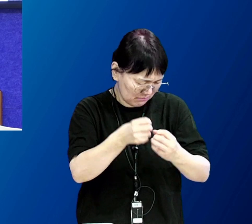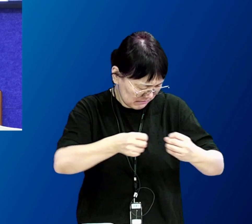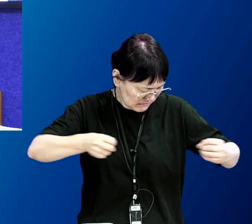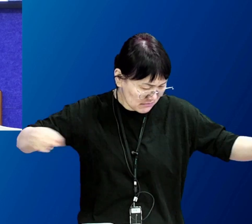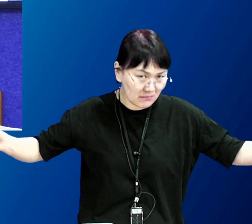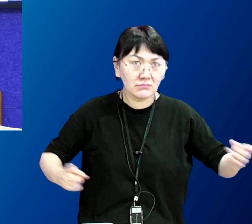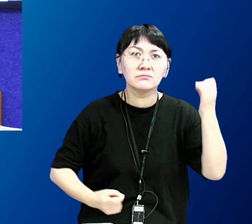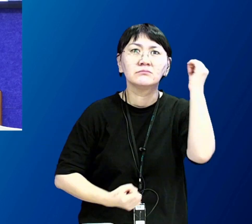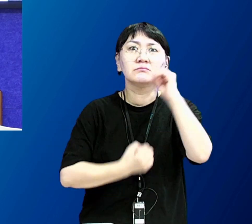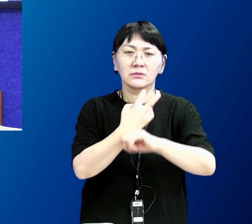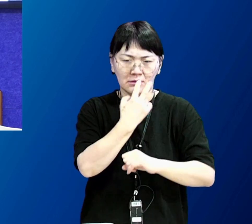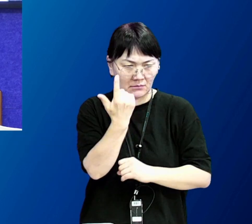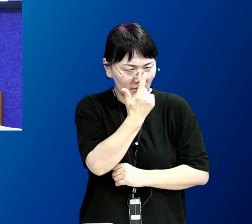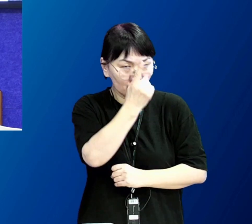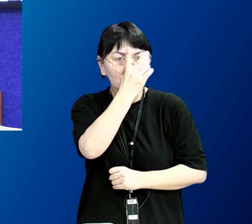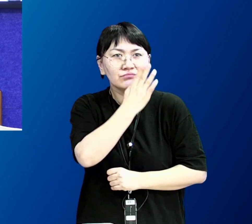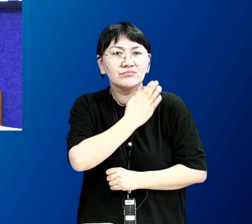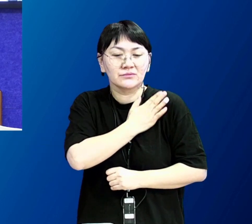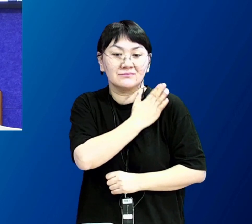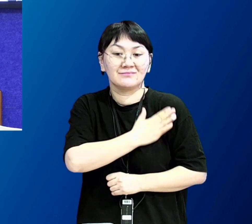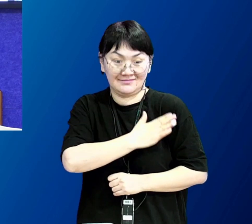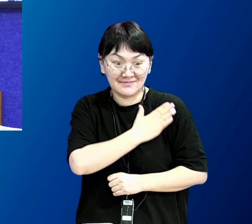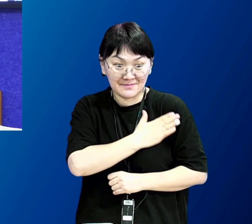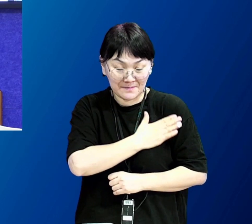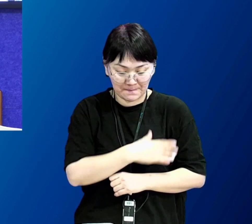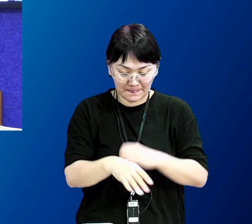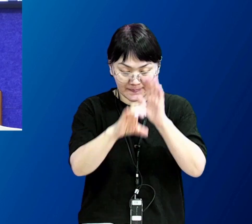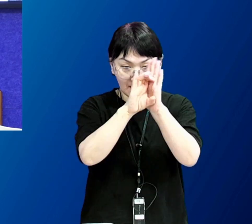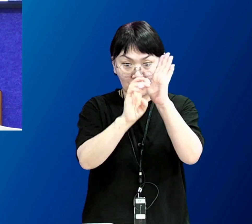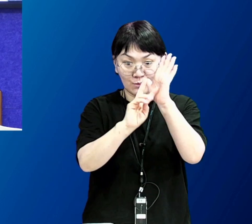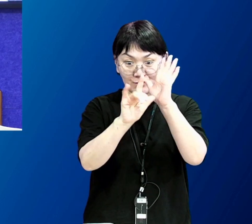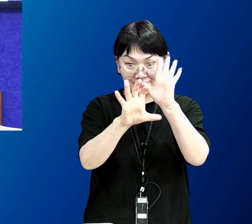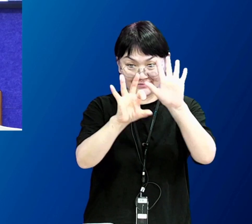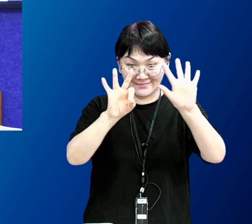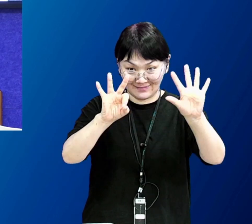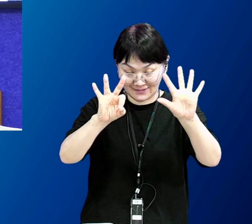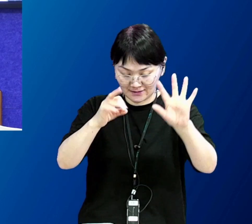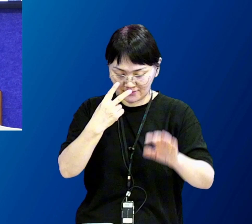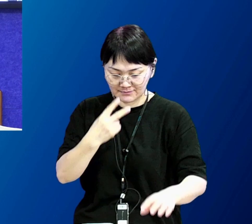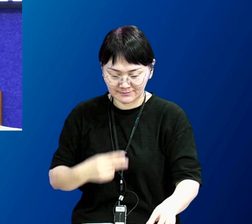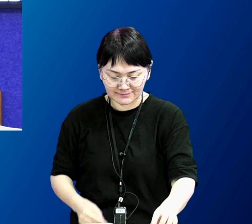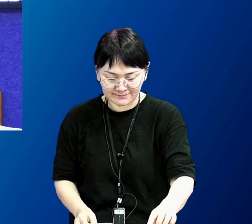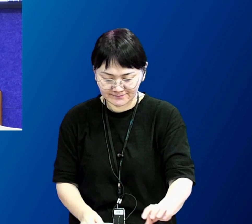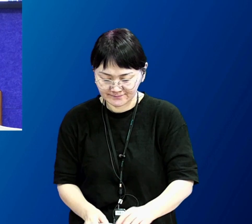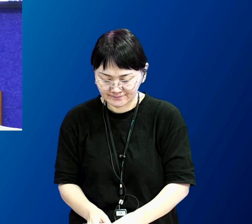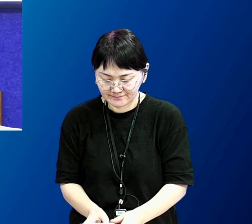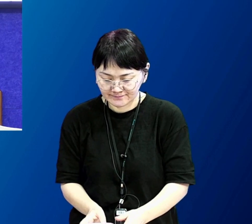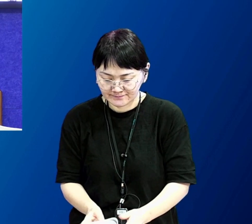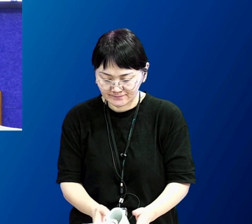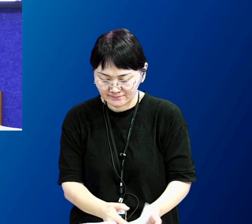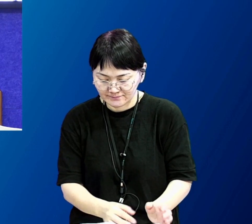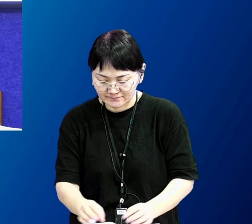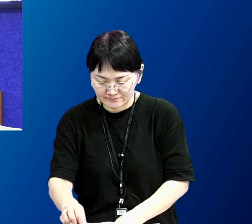байсан. Сургаалт өгсөн 8 дугаар бүлгийг харъя да. Сургаалт өгсөн 8.